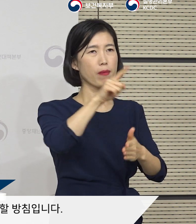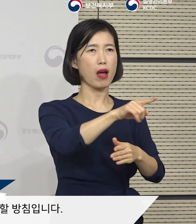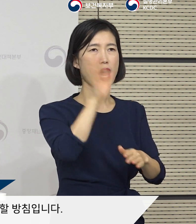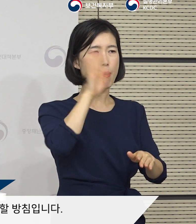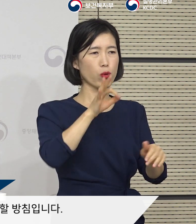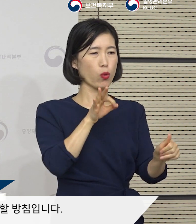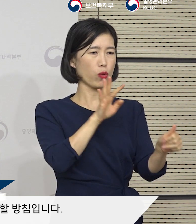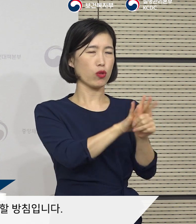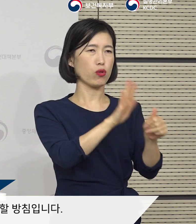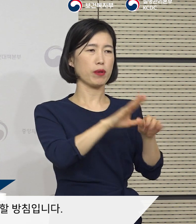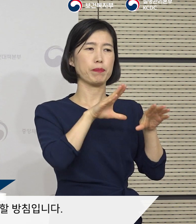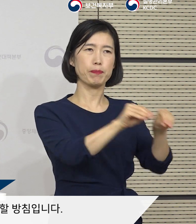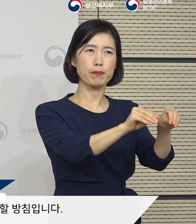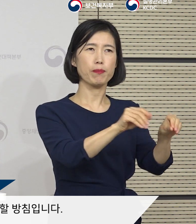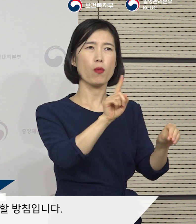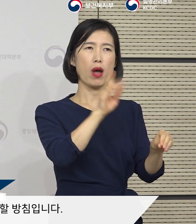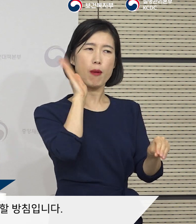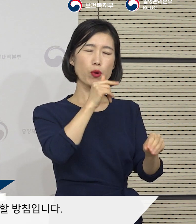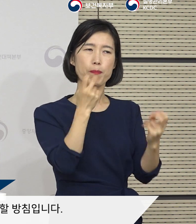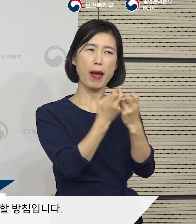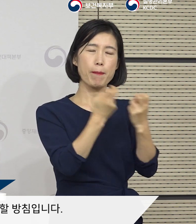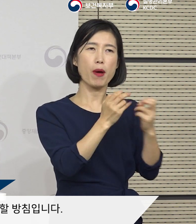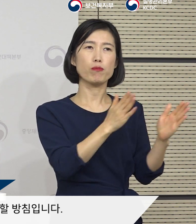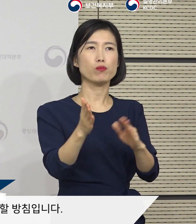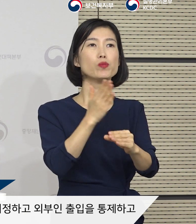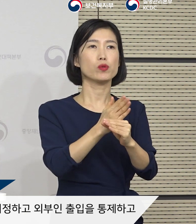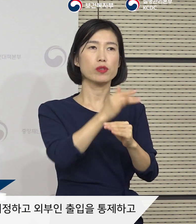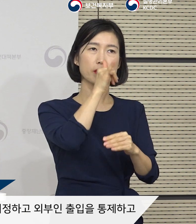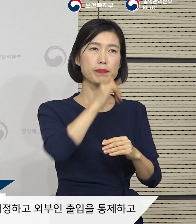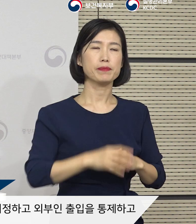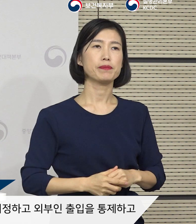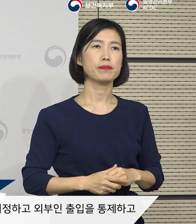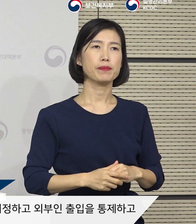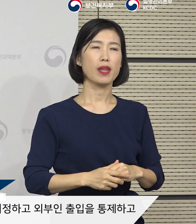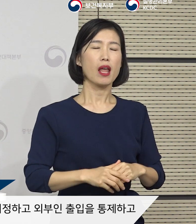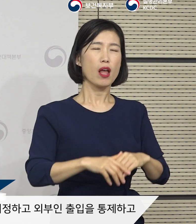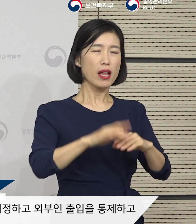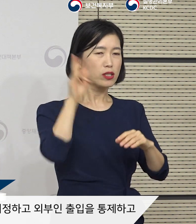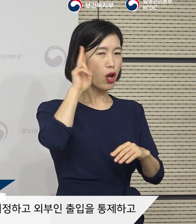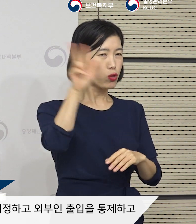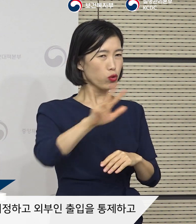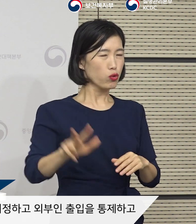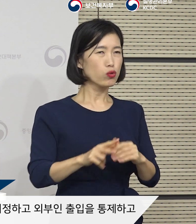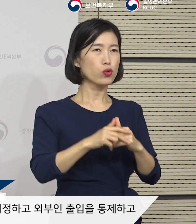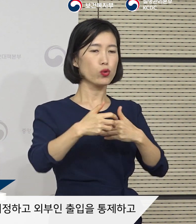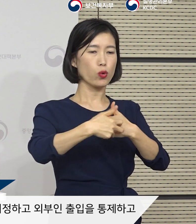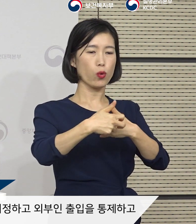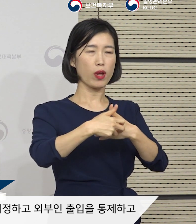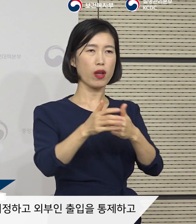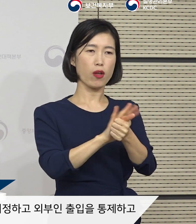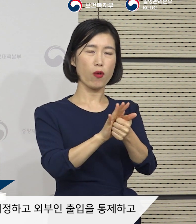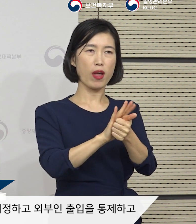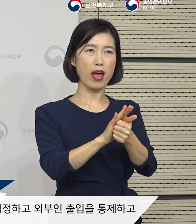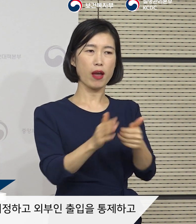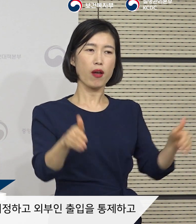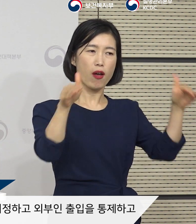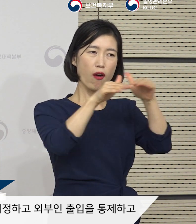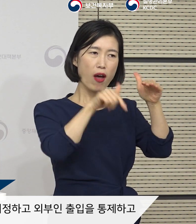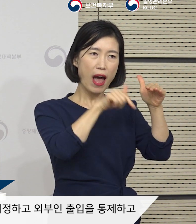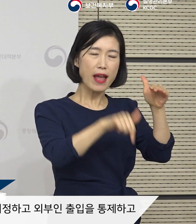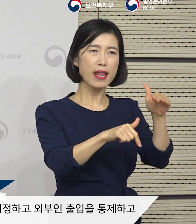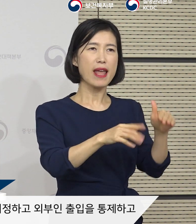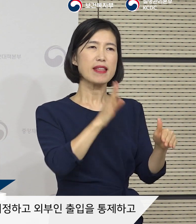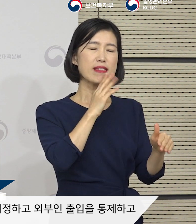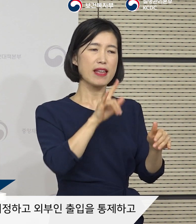지원을 제한하여 실효성을 담보할 방침입니다. 모든 요양병원과 요양시설은 기관별 책임자를